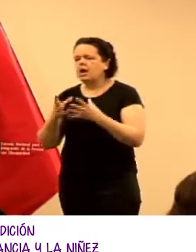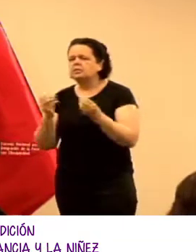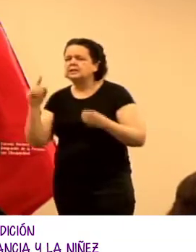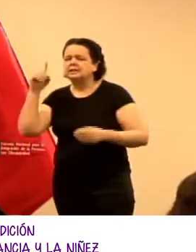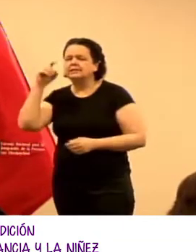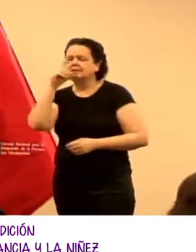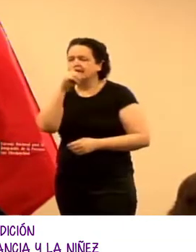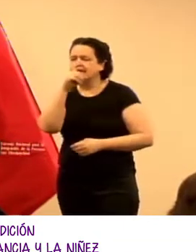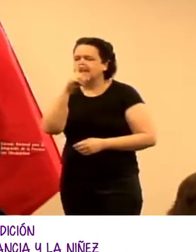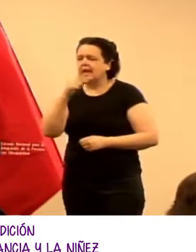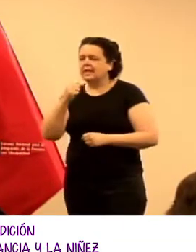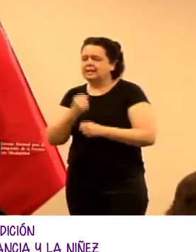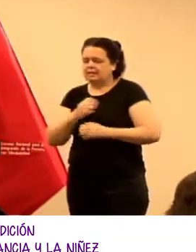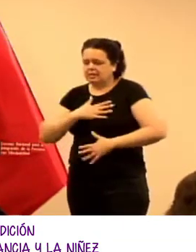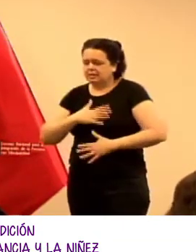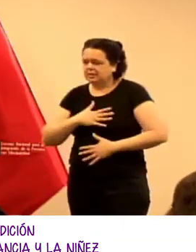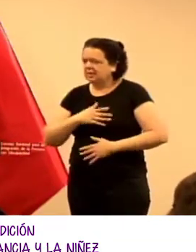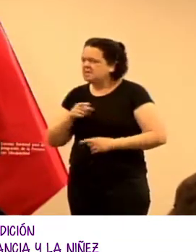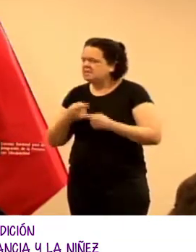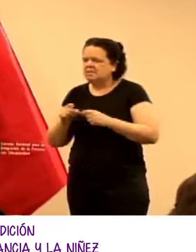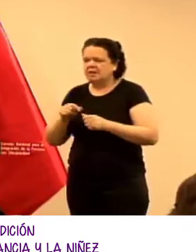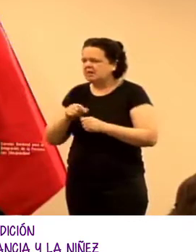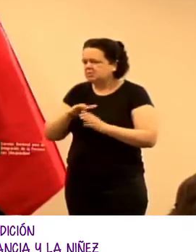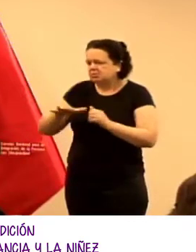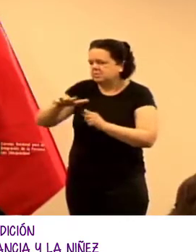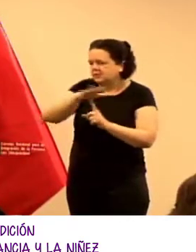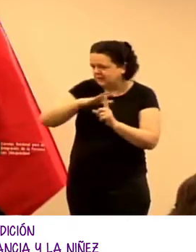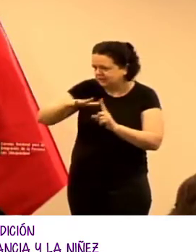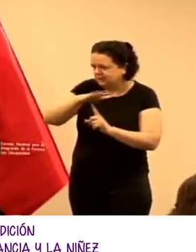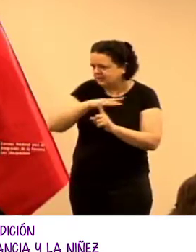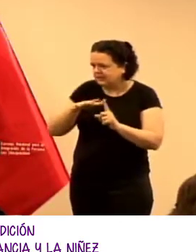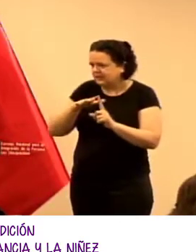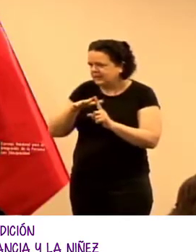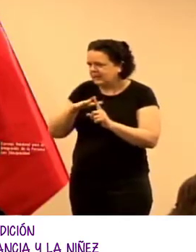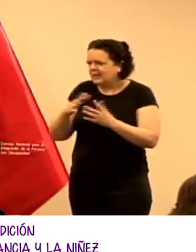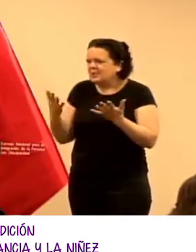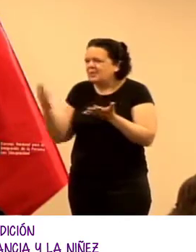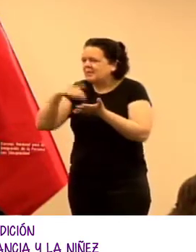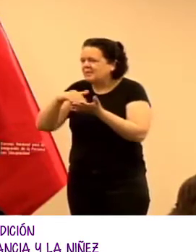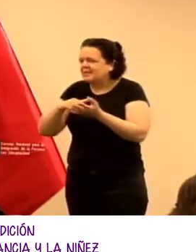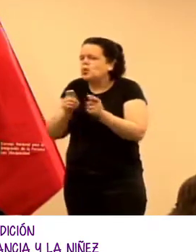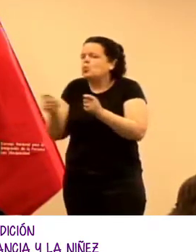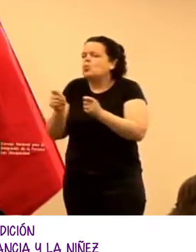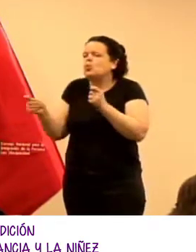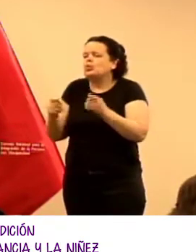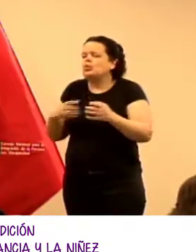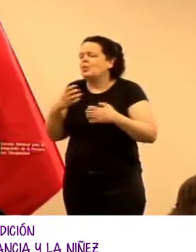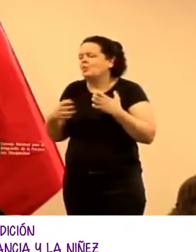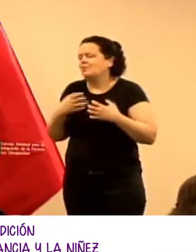dificultades funcionales en los distintos contextos se concentraron sobre todo en el control del comportamiento, en la gestión de las